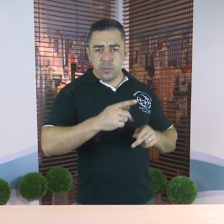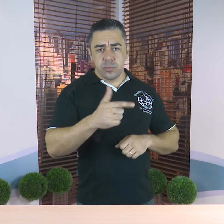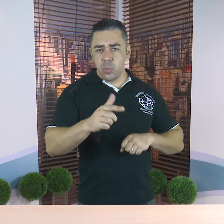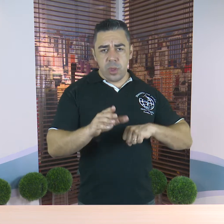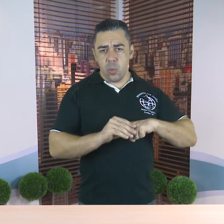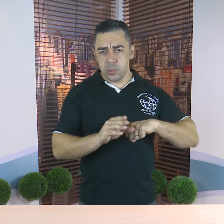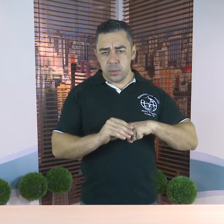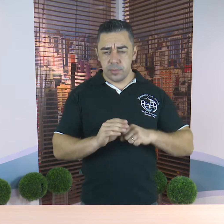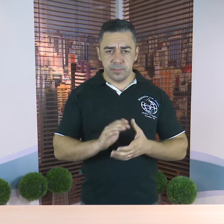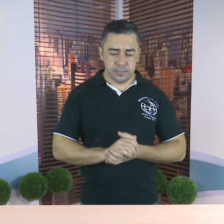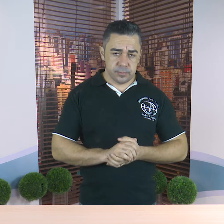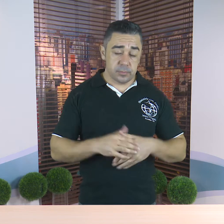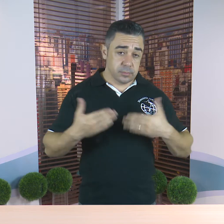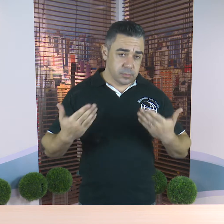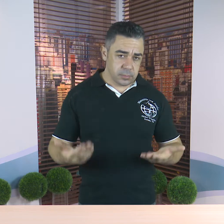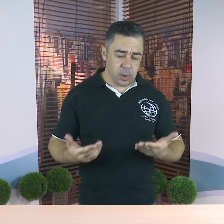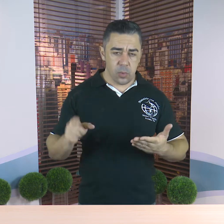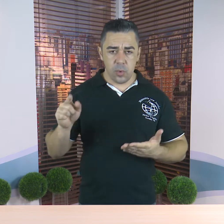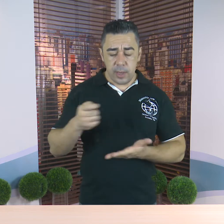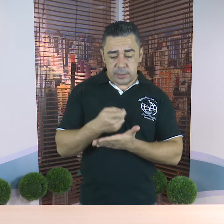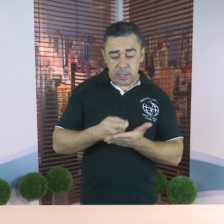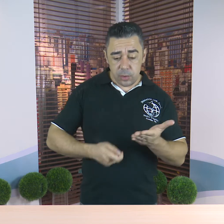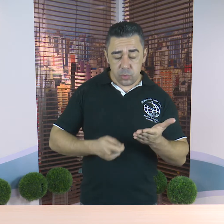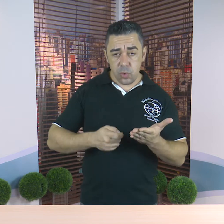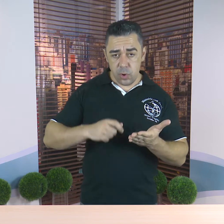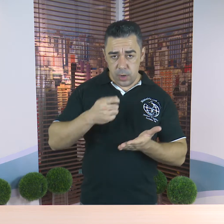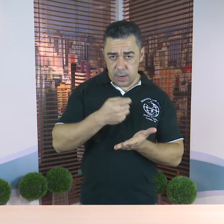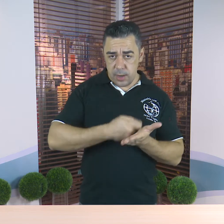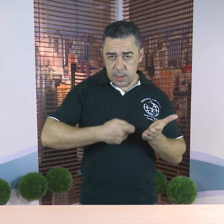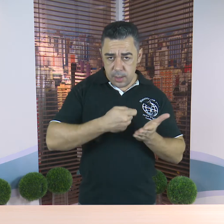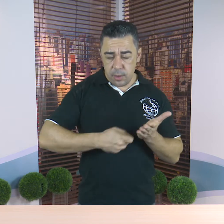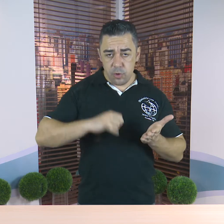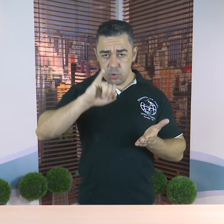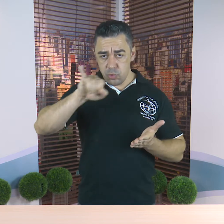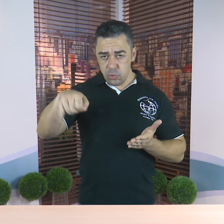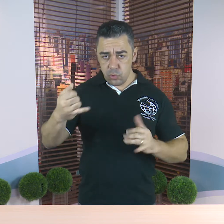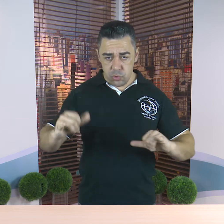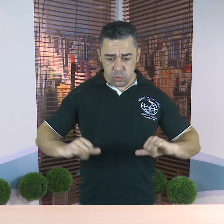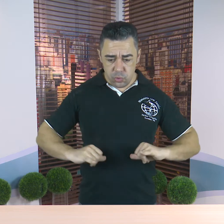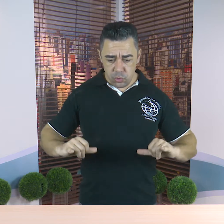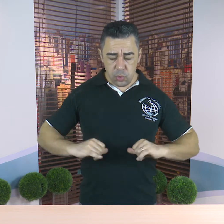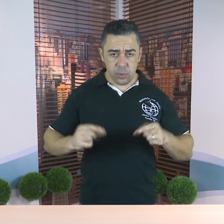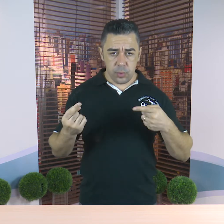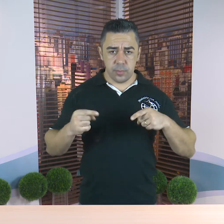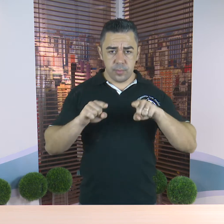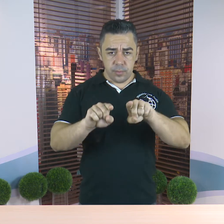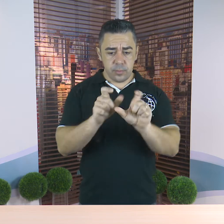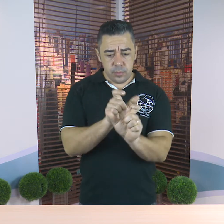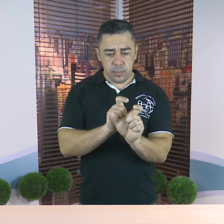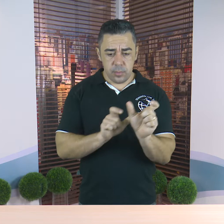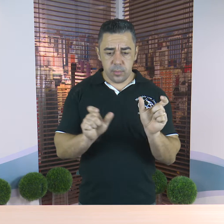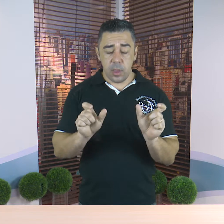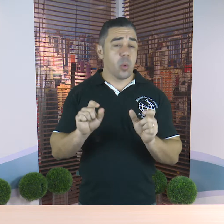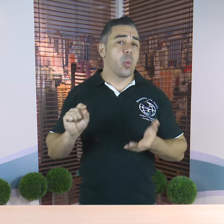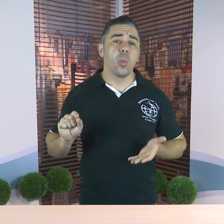A opção literária do escritor de Jó pelo paralelismo sinonímico passa